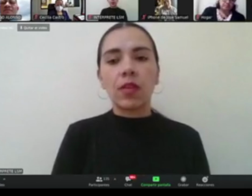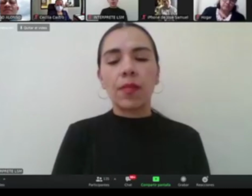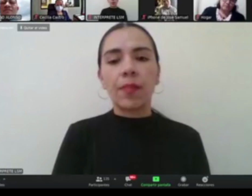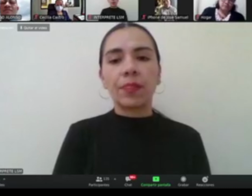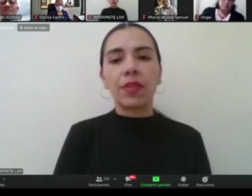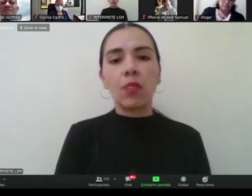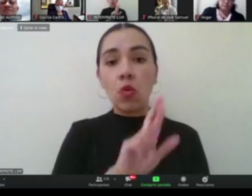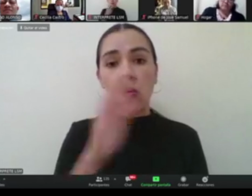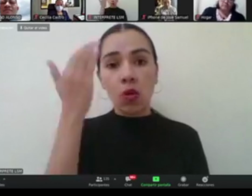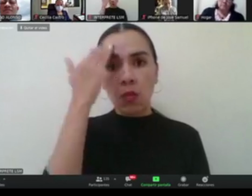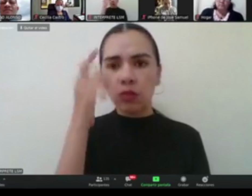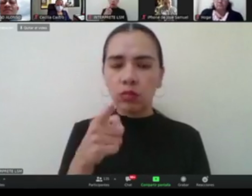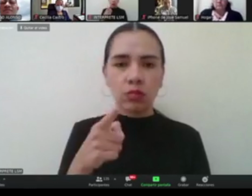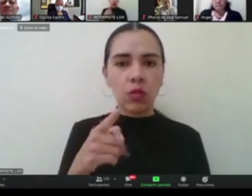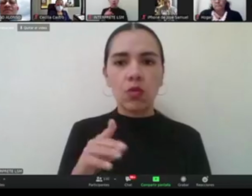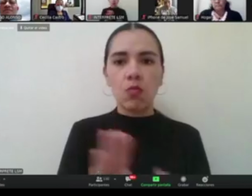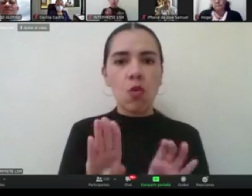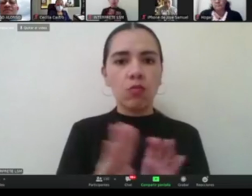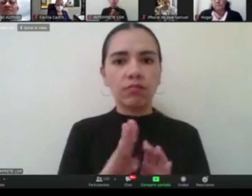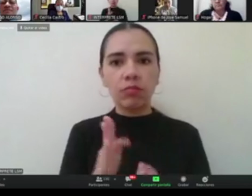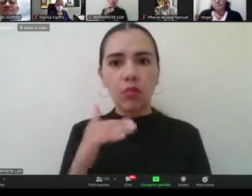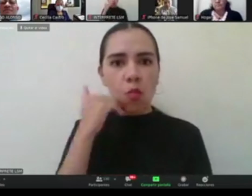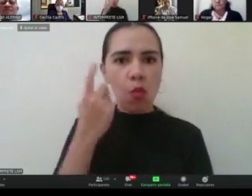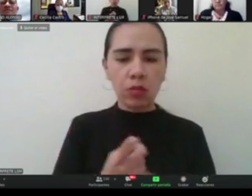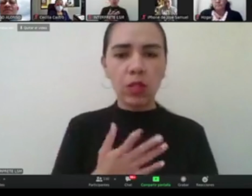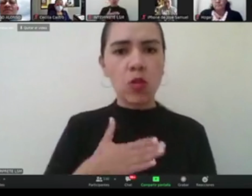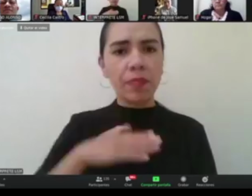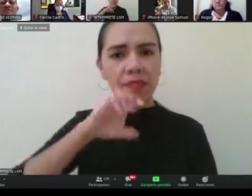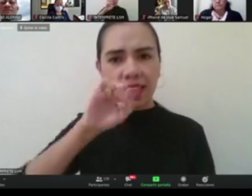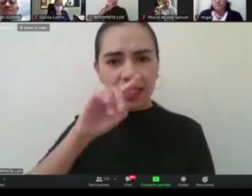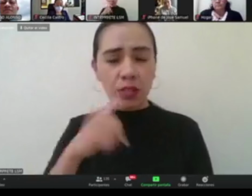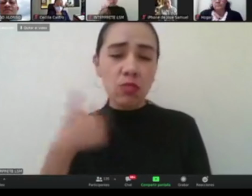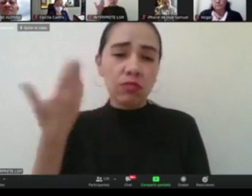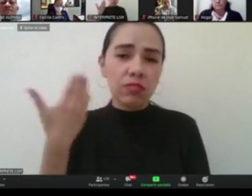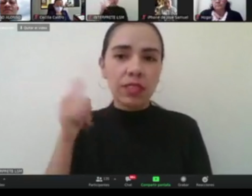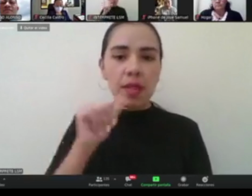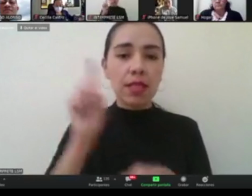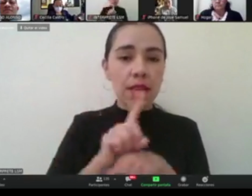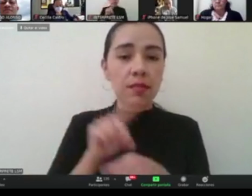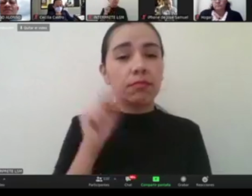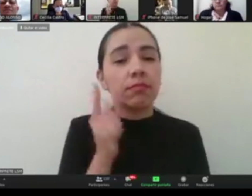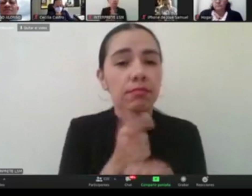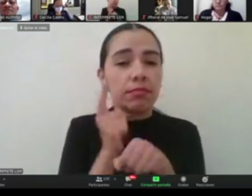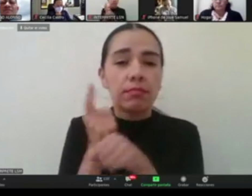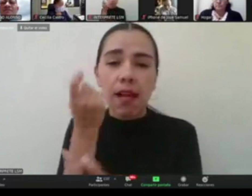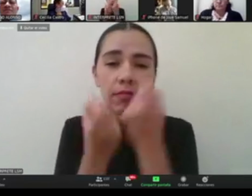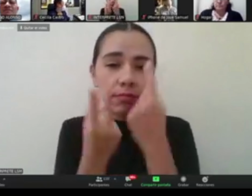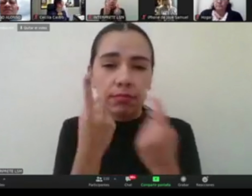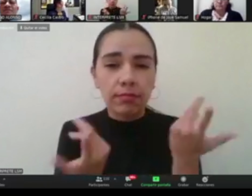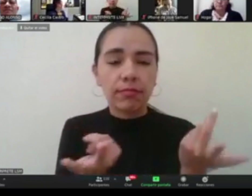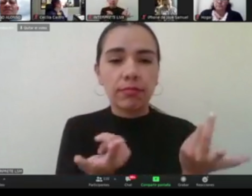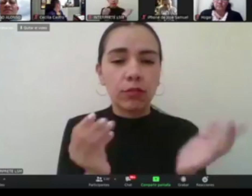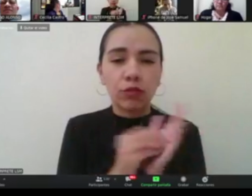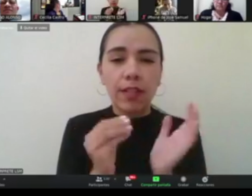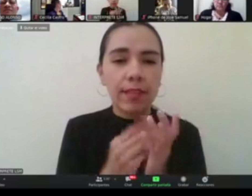disposición de la que nos hablaba Eneida. Decía, bueno, es que en el día a día encuentro detallitos y parece que